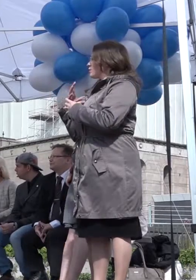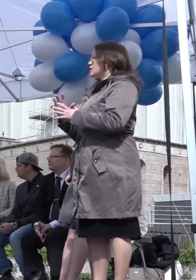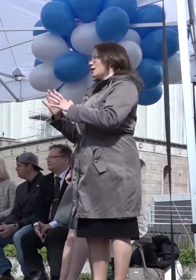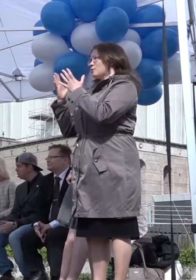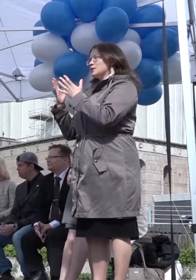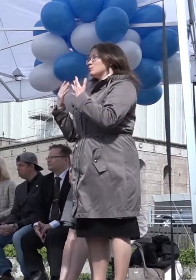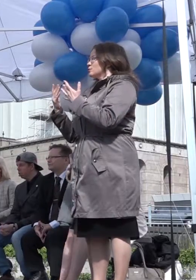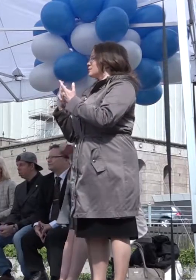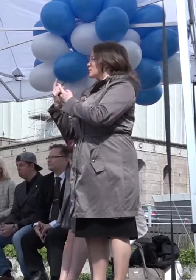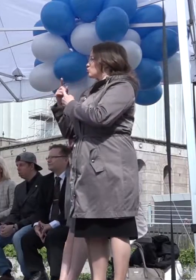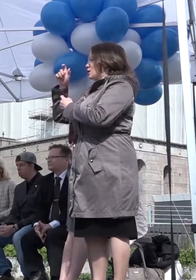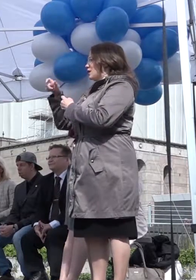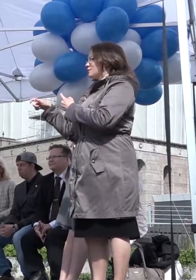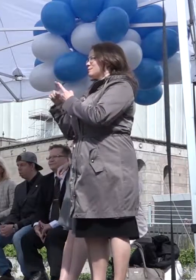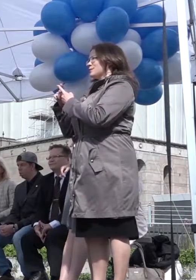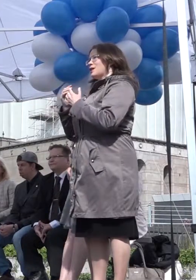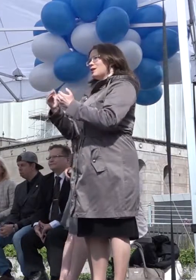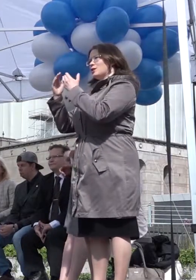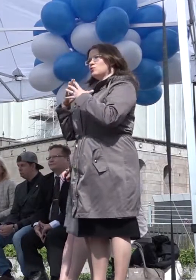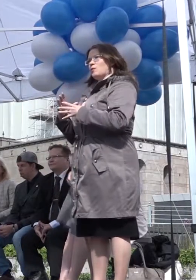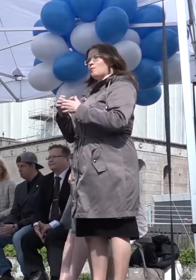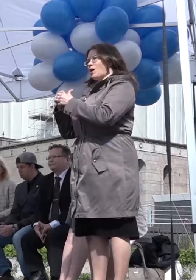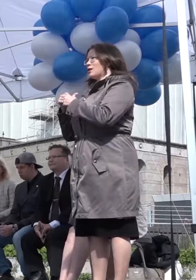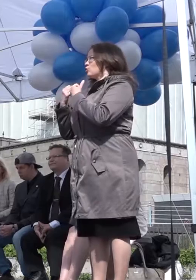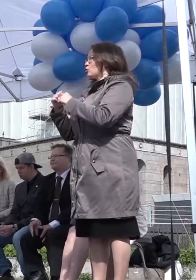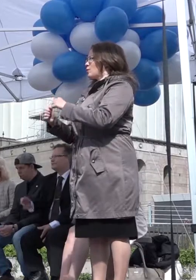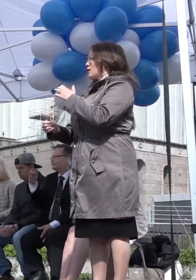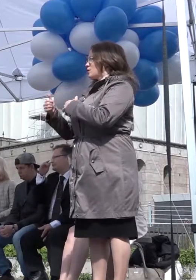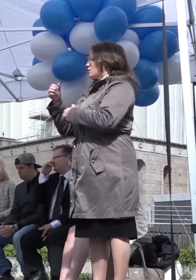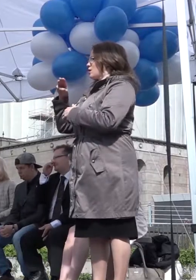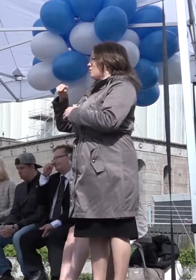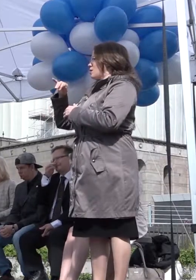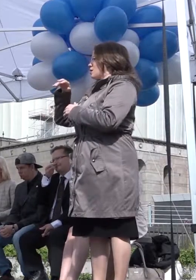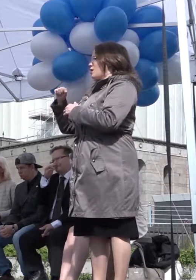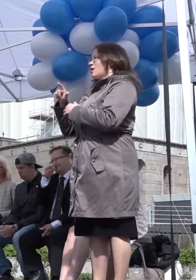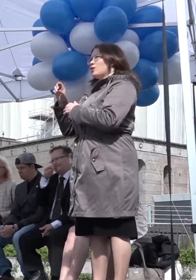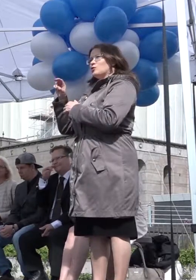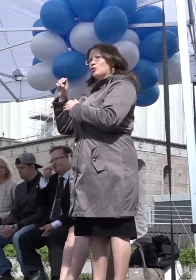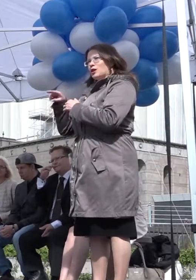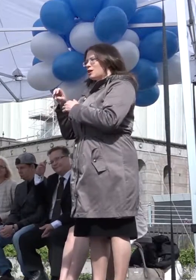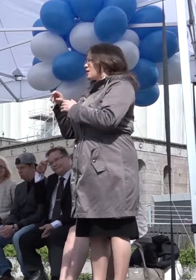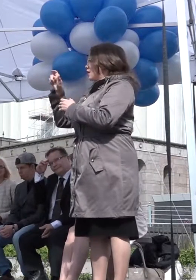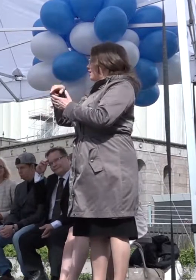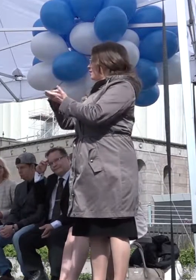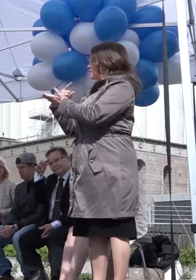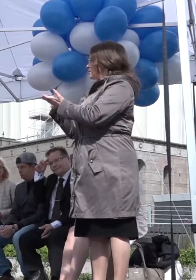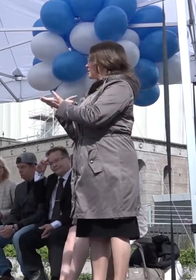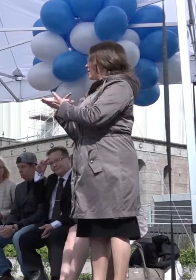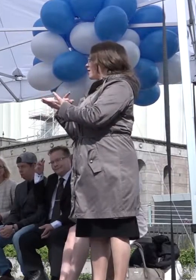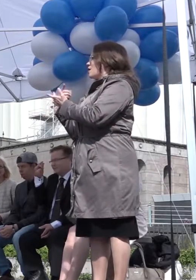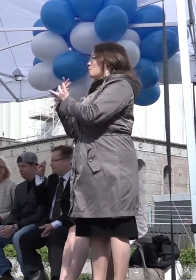tulevat keskustelemaan Kehitysvammaliiton toiminnanjohtaja Marja Nohtonen, ja hän haastattelee moniosaaja